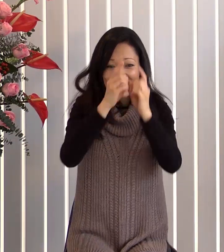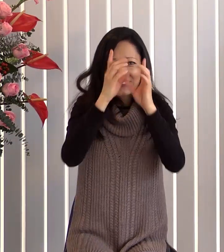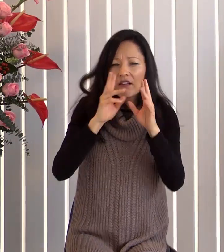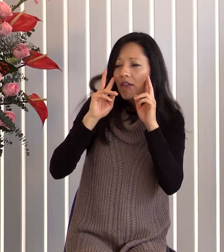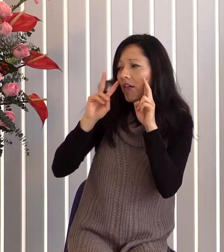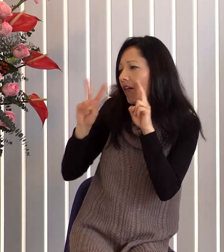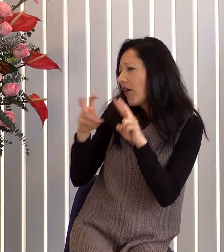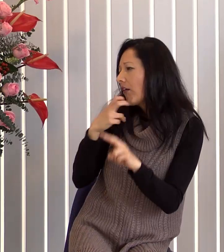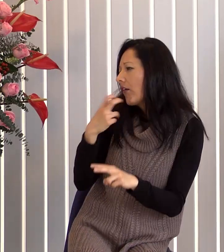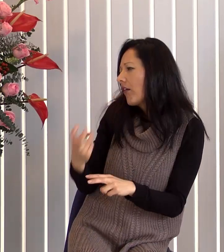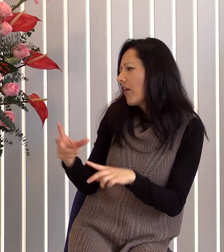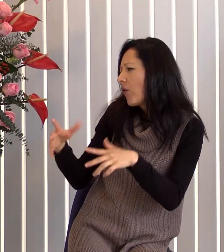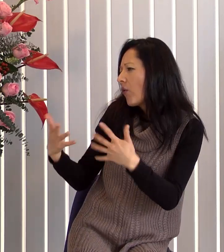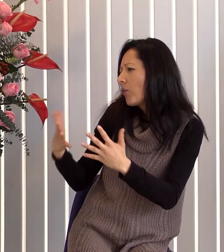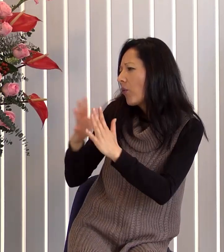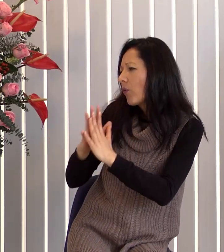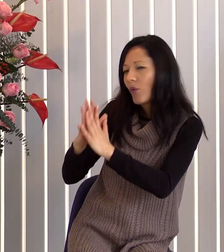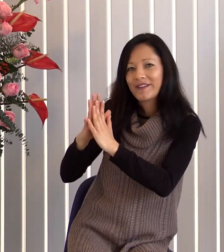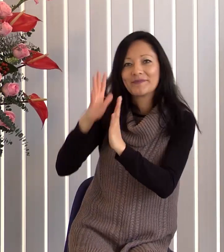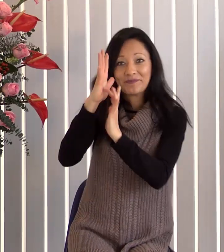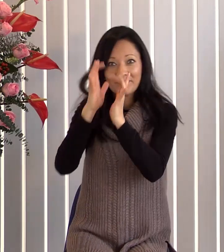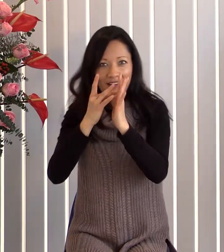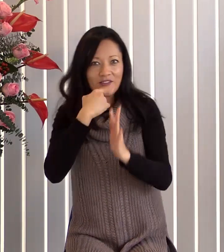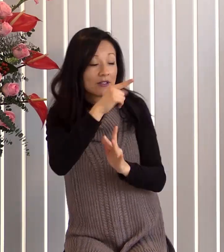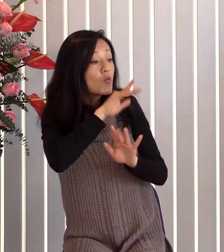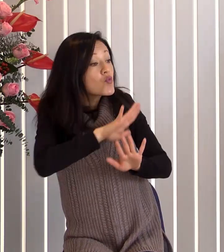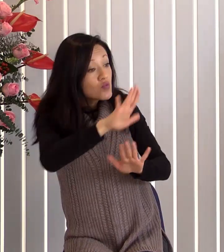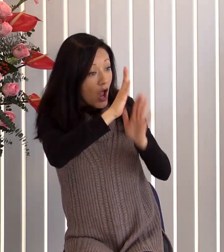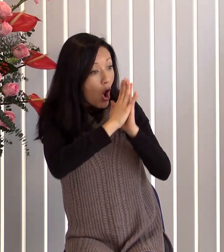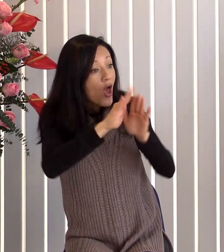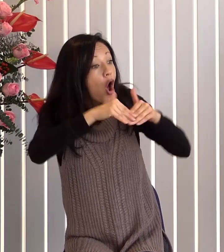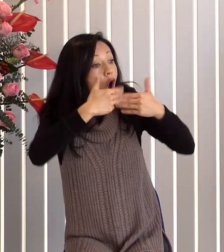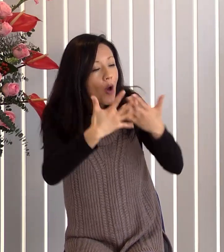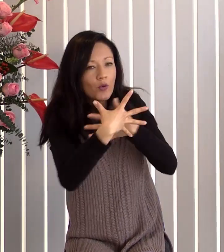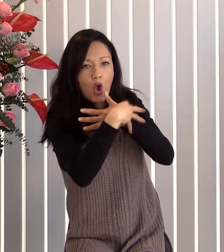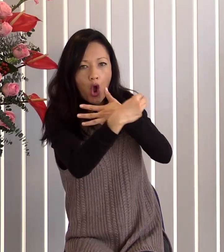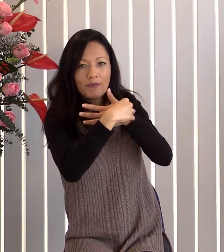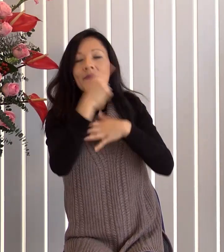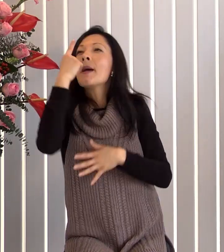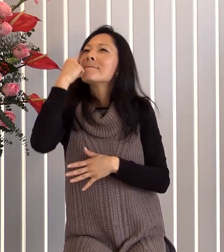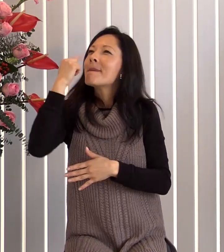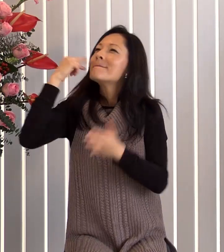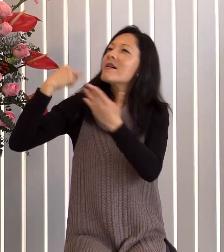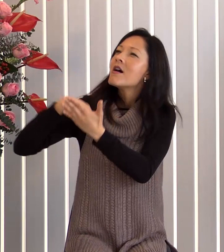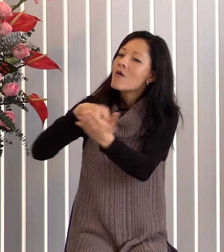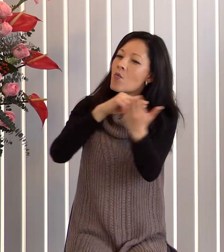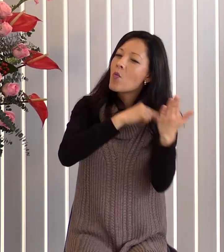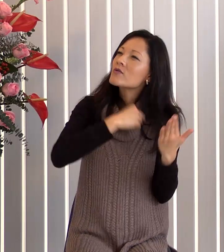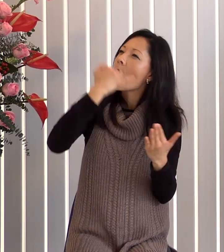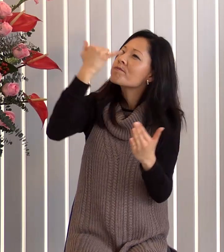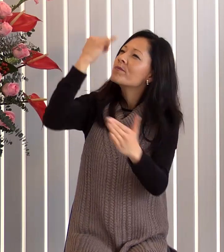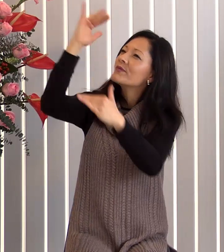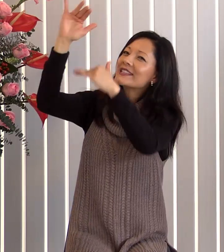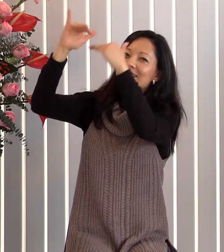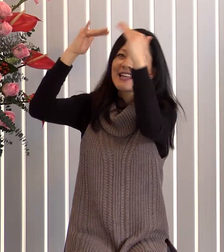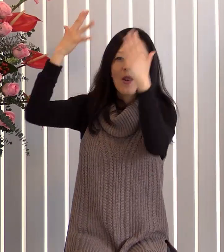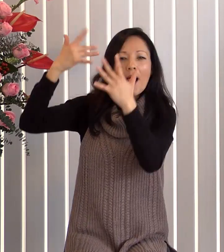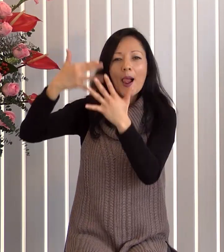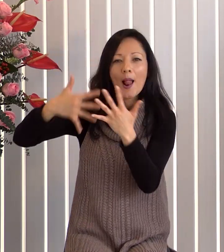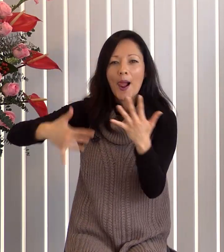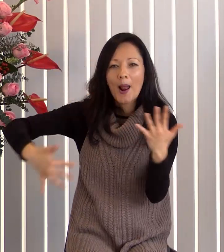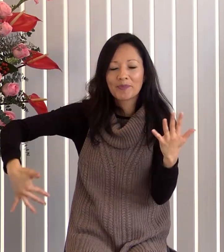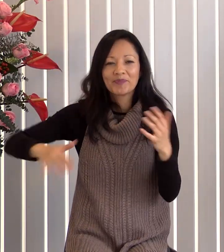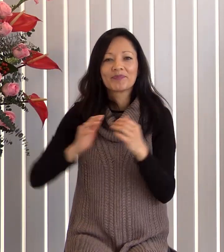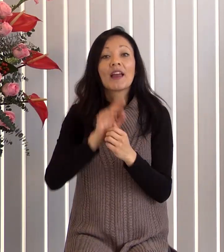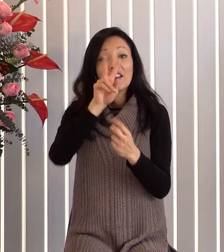los discípulos, cuando ustedes oren, oren así. Padre nuestro que estás en los cielos. Entonces la oración, dada